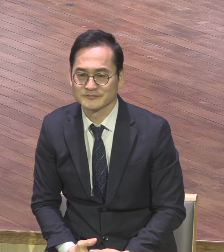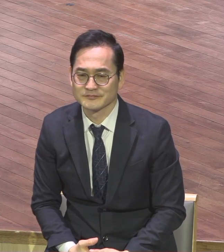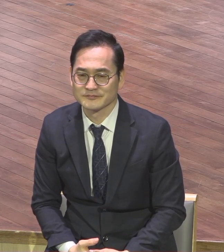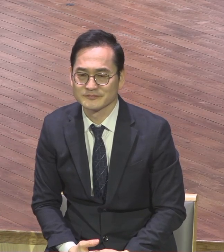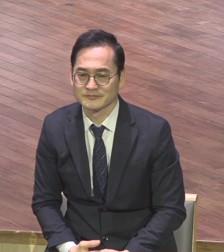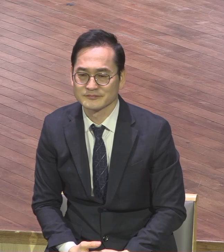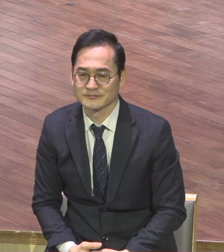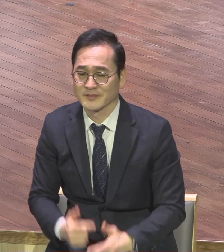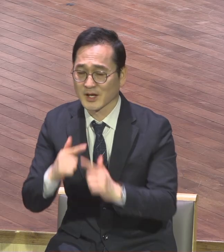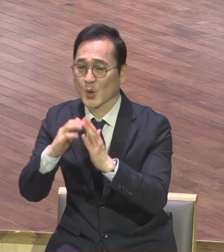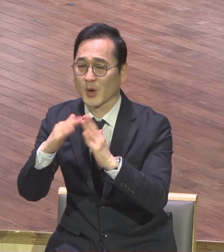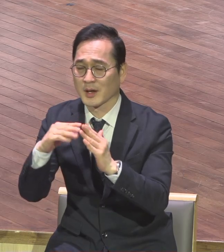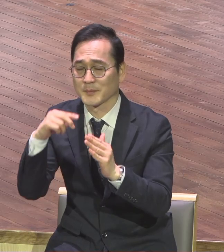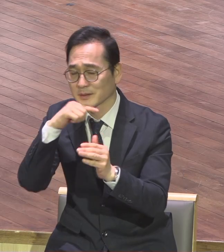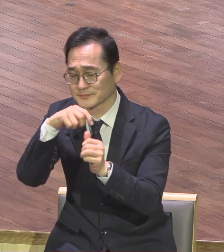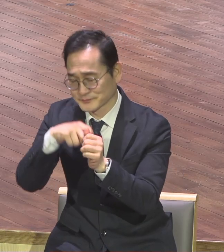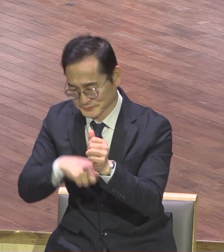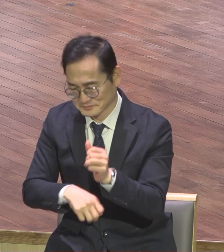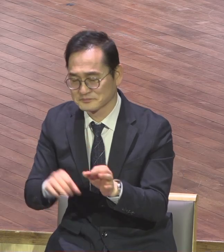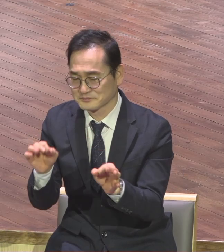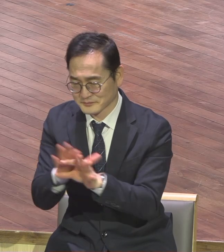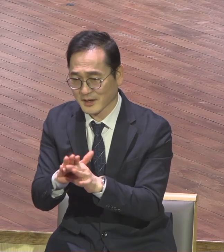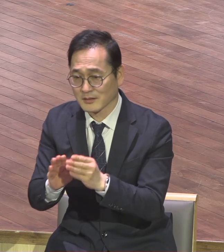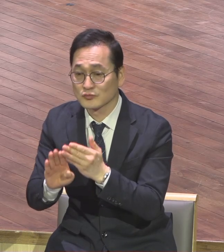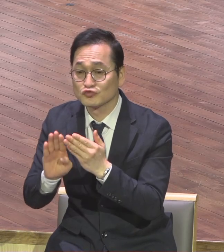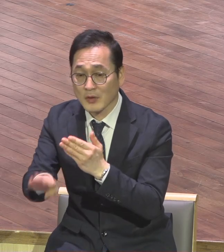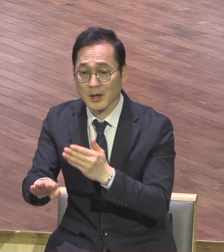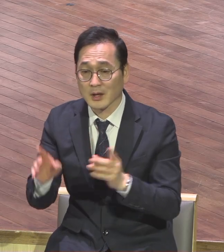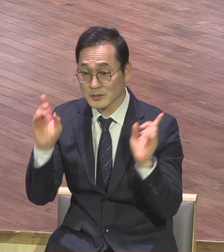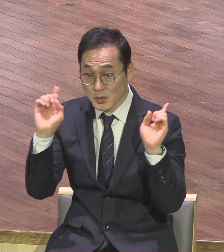놉니까? 여기가 조사원이라고 놀 거냐고요.